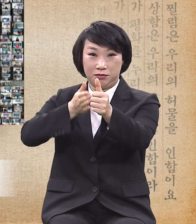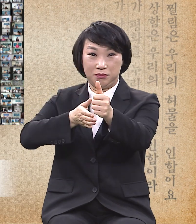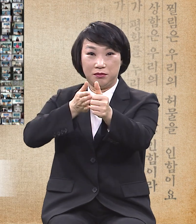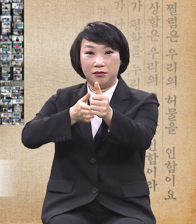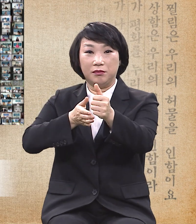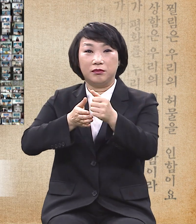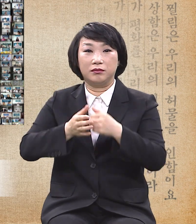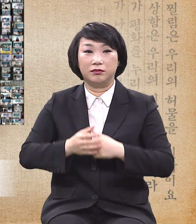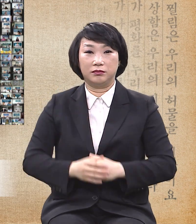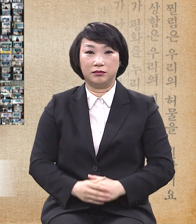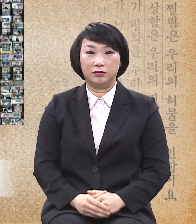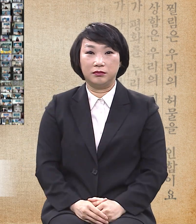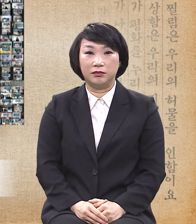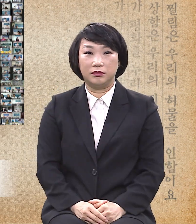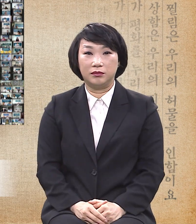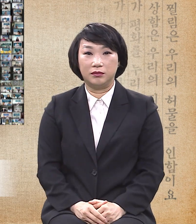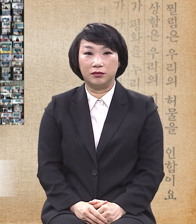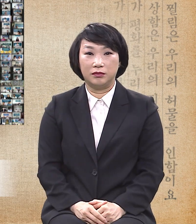합니다.